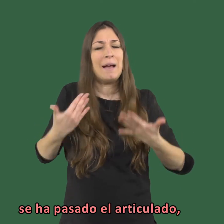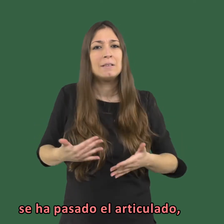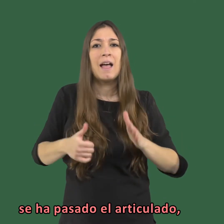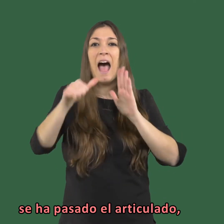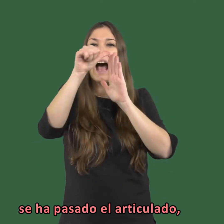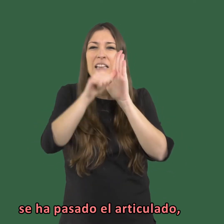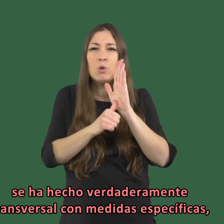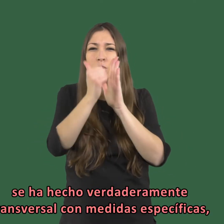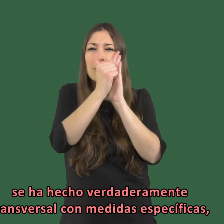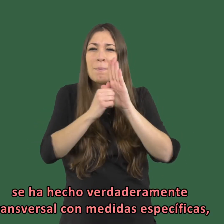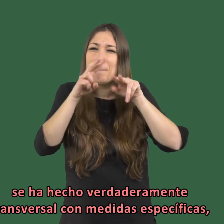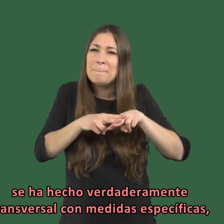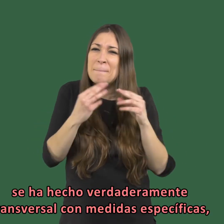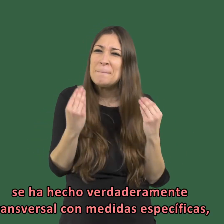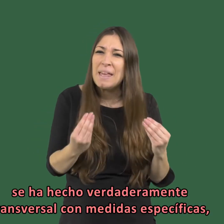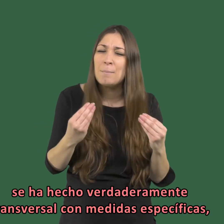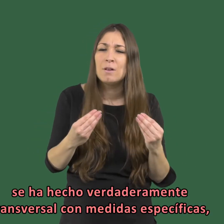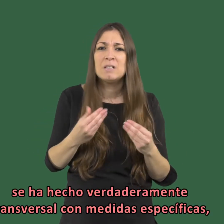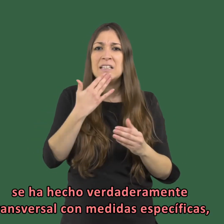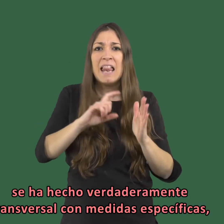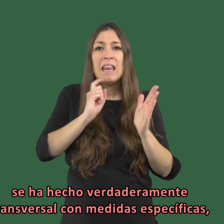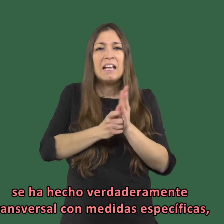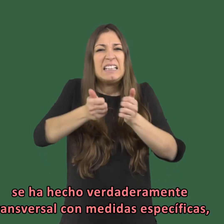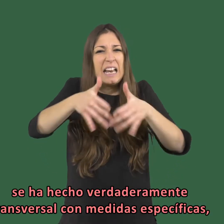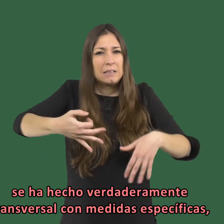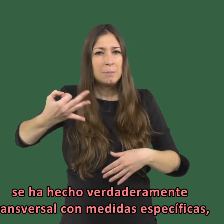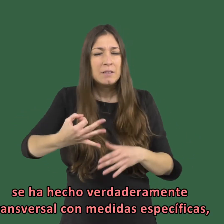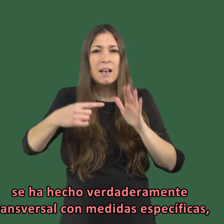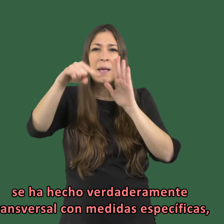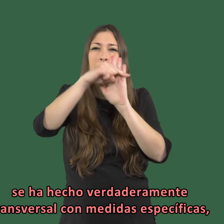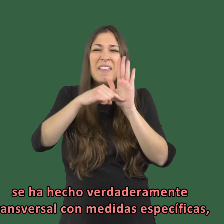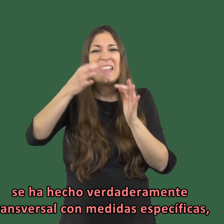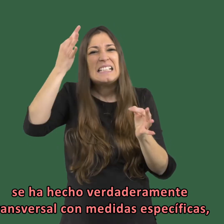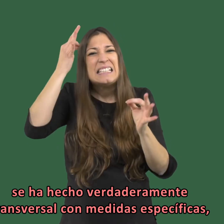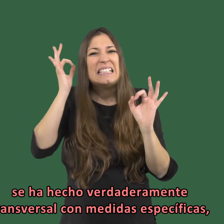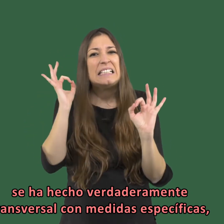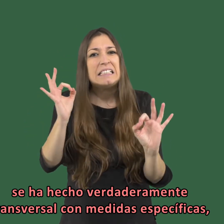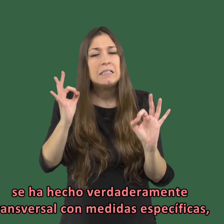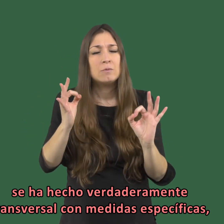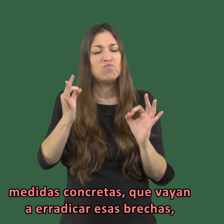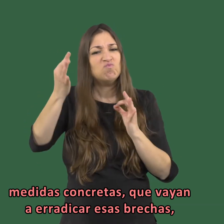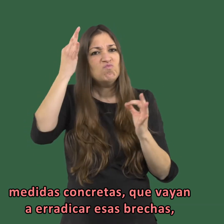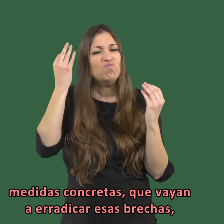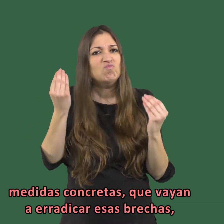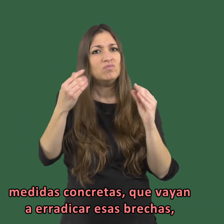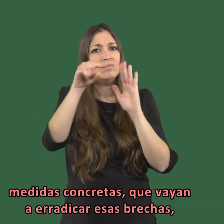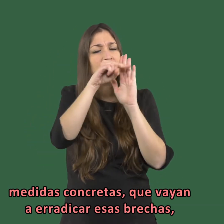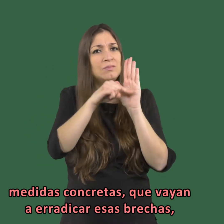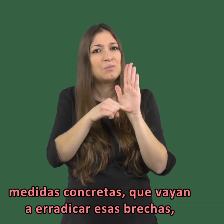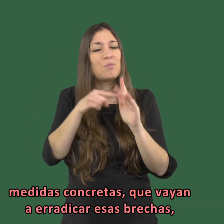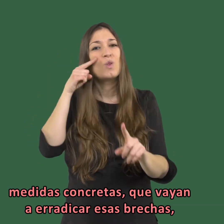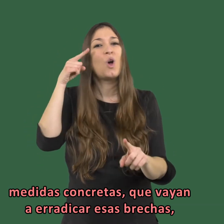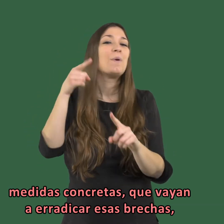pasado al articulado, se ha hecho verdaderamente transversal con medidas, con una estrategia dual, con medidas específicas, medidas concretas que